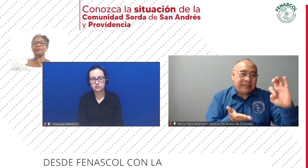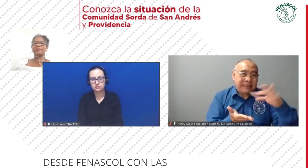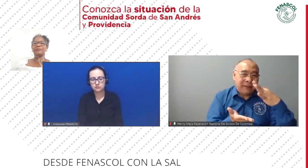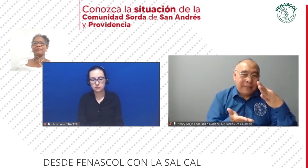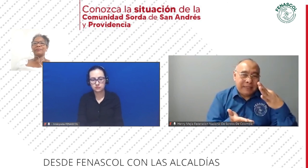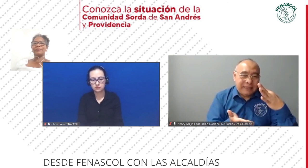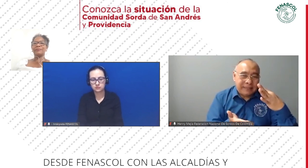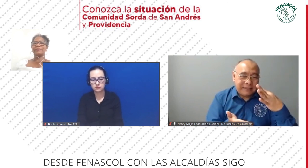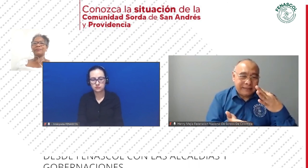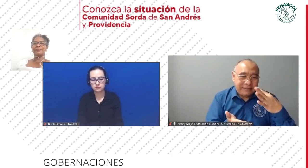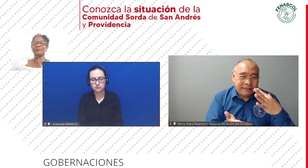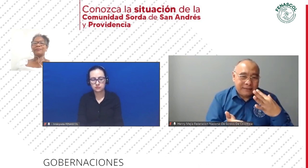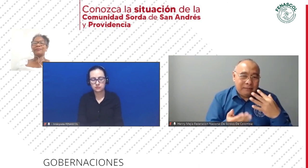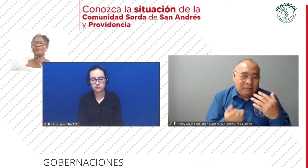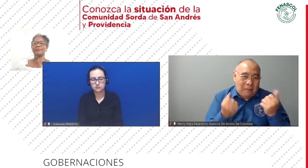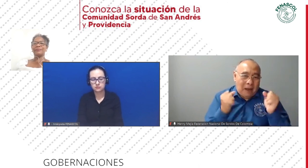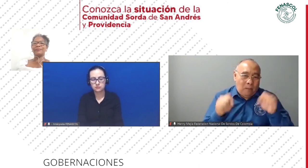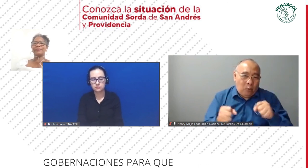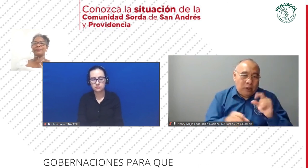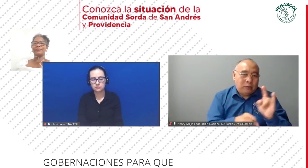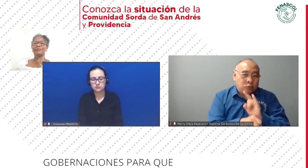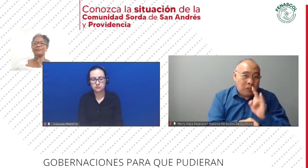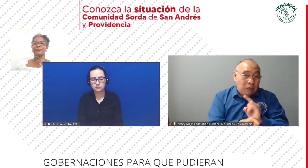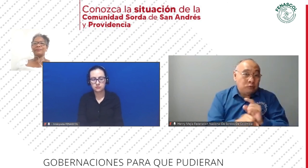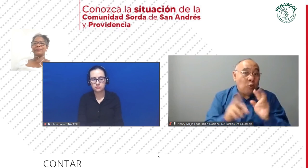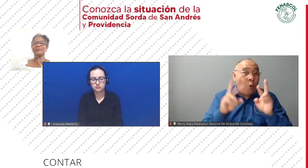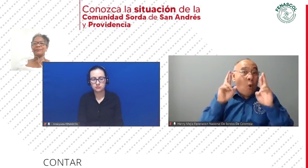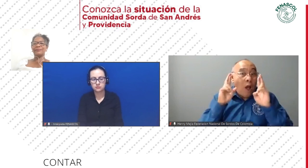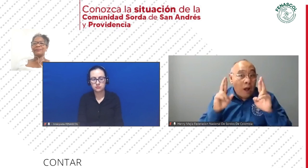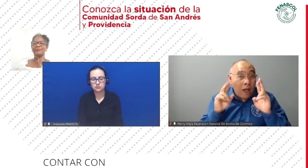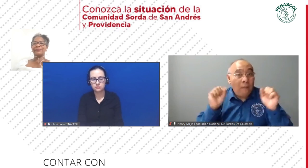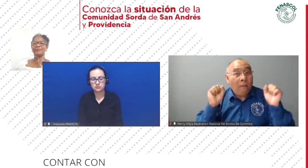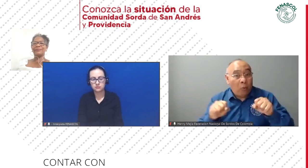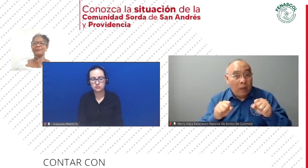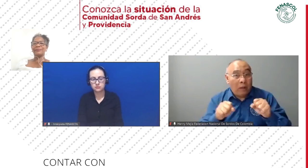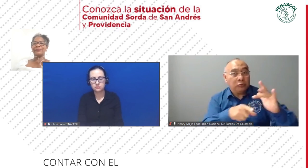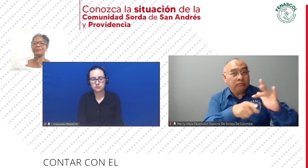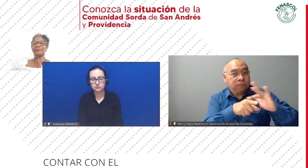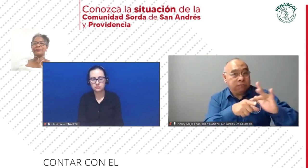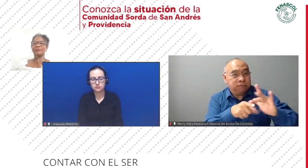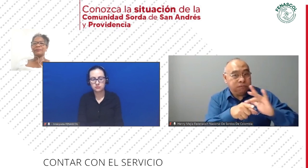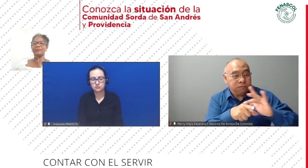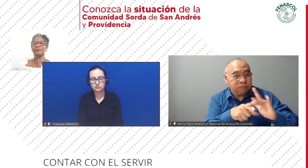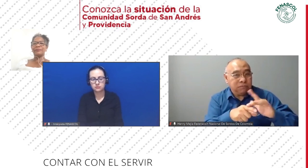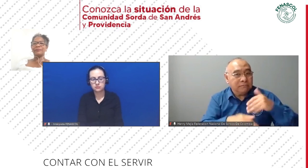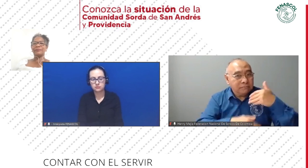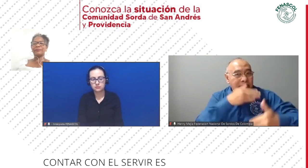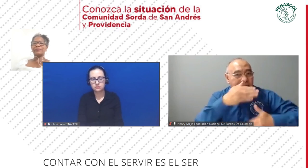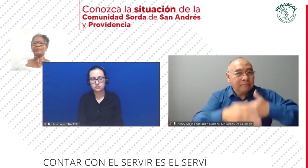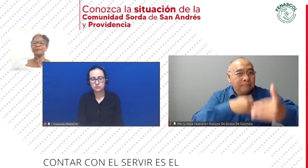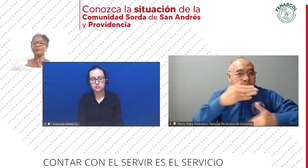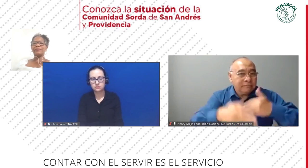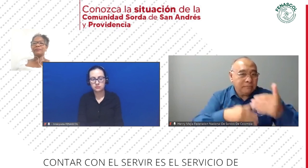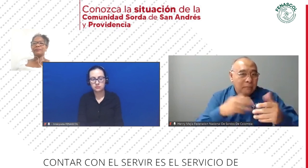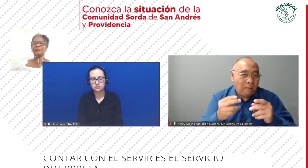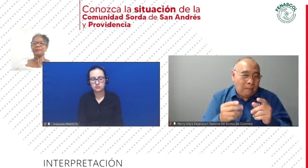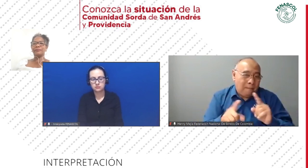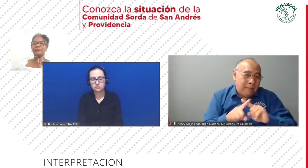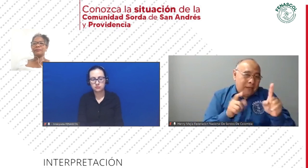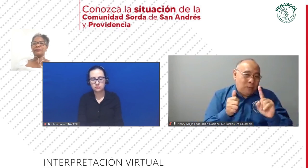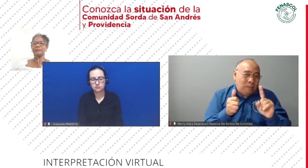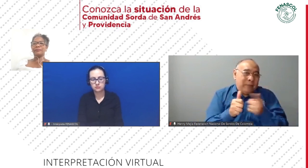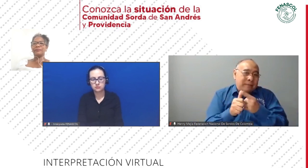con las alcaldías y gobernaciones para que pudieran contar con el servir es el servicio de interpretación